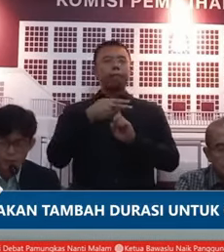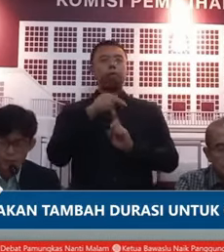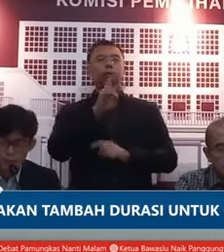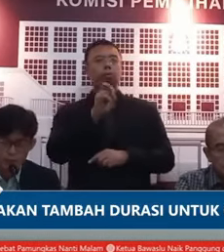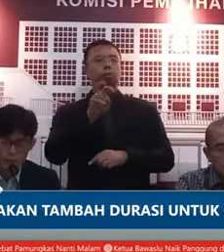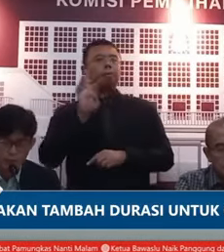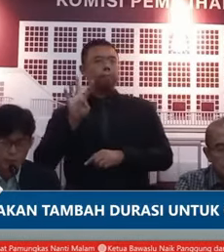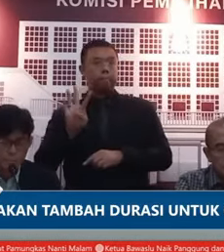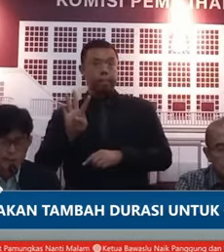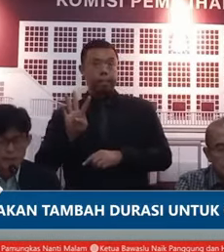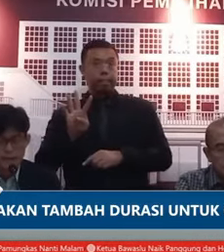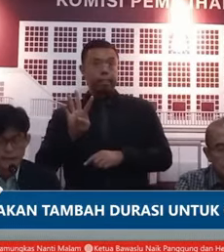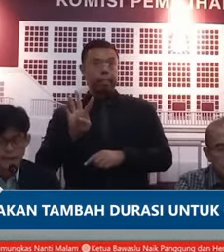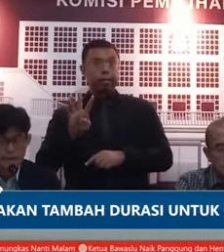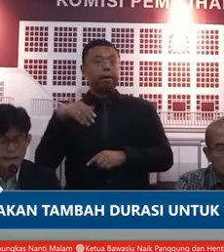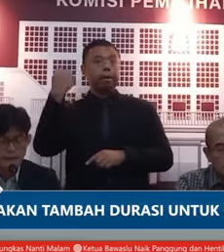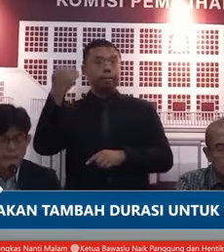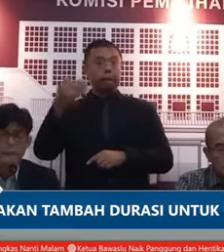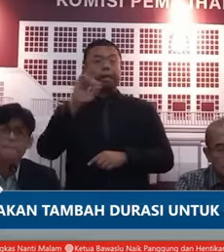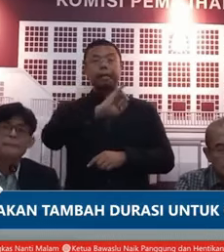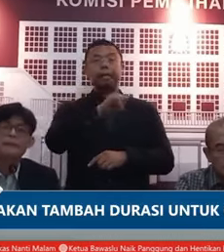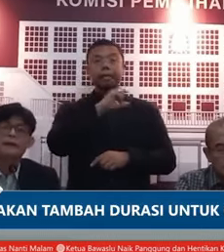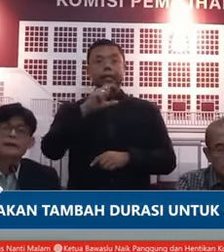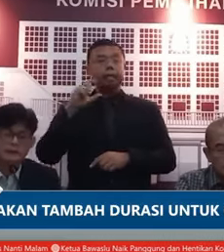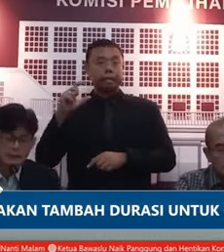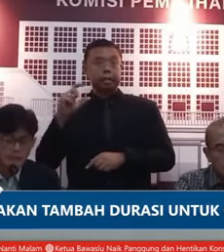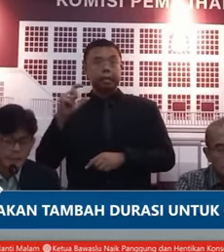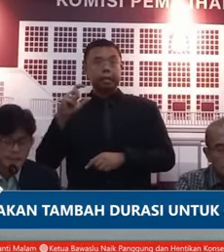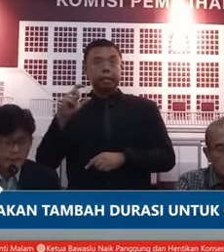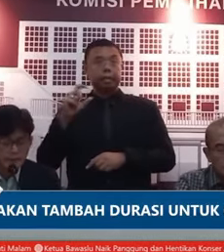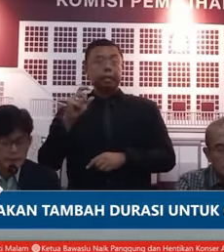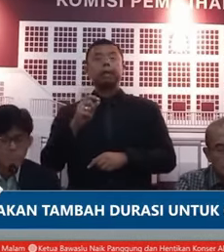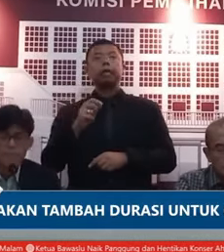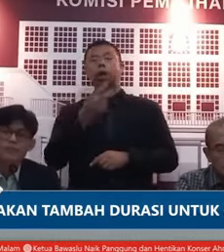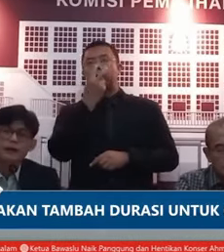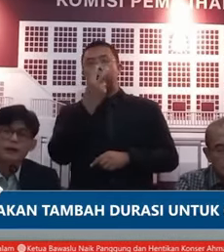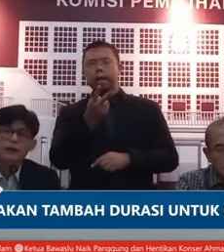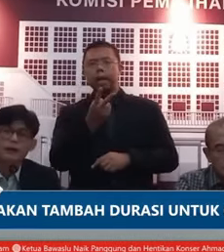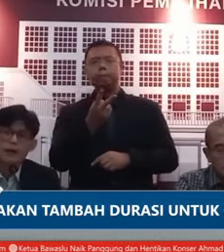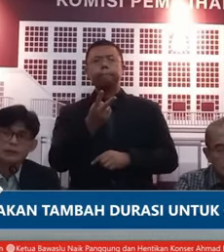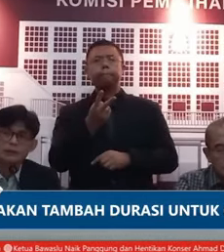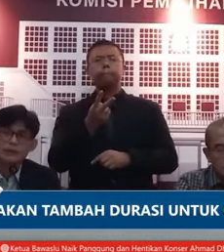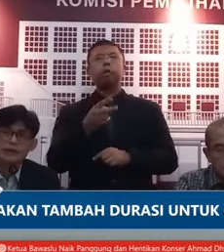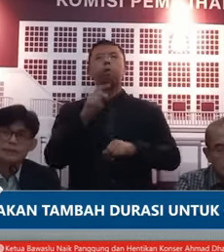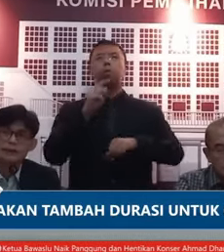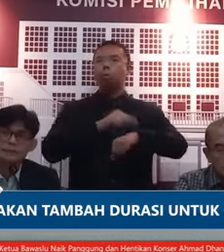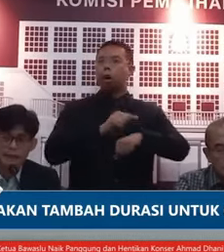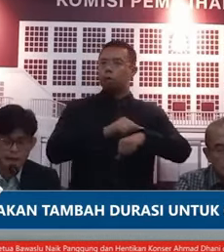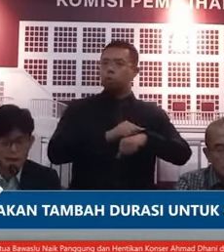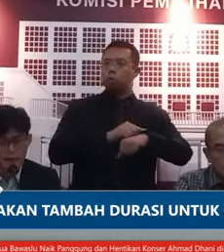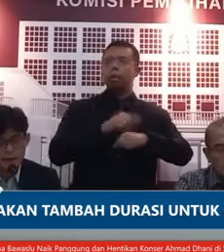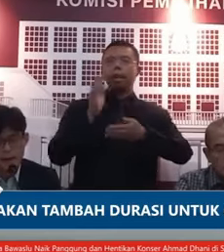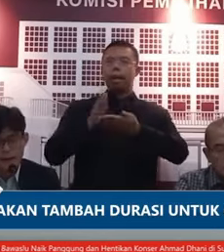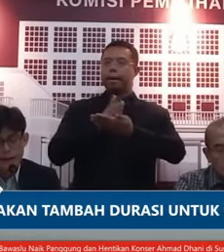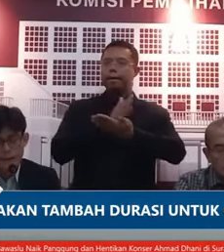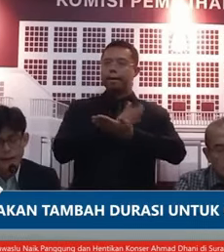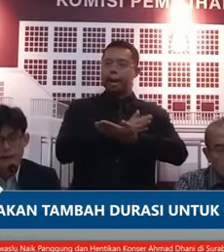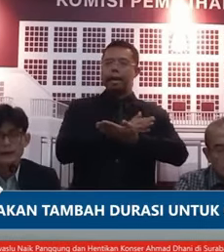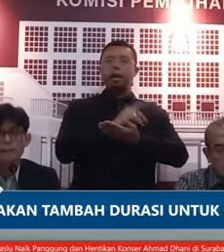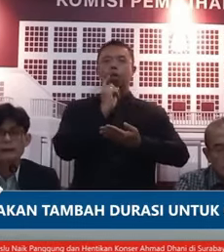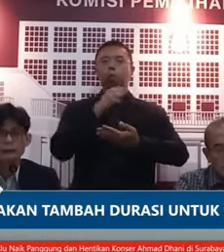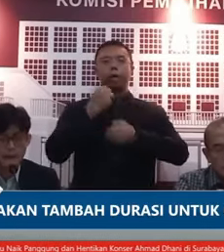tahun 2024 mendatang di JCC, secara prinsip waktu dan segmen